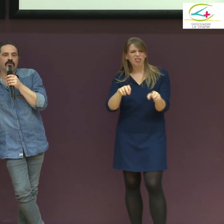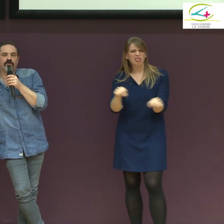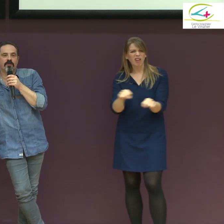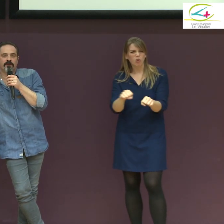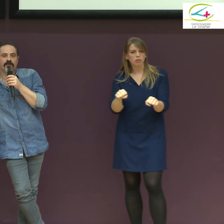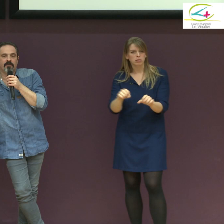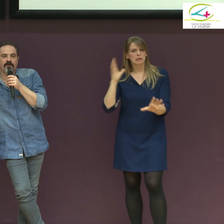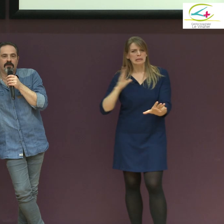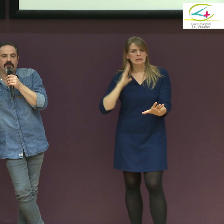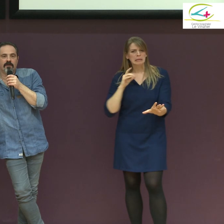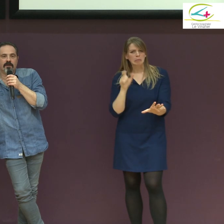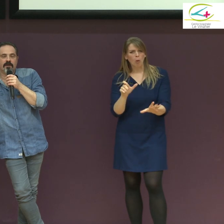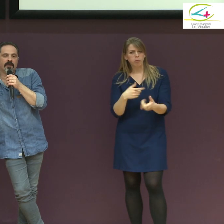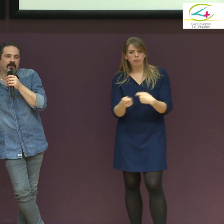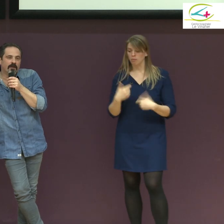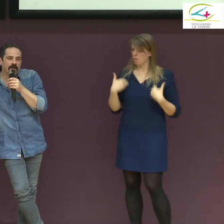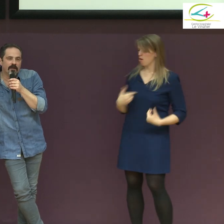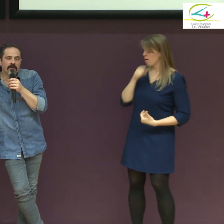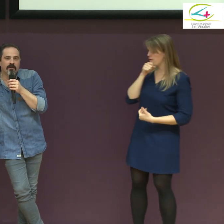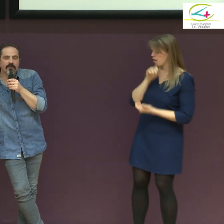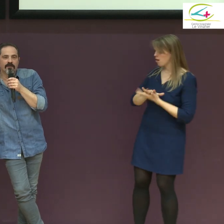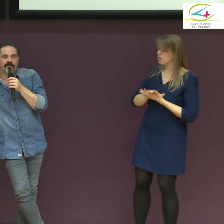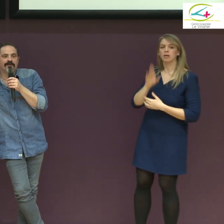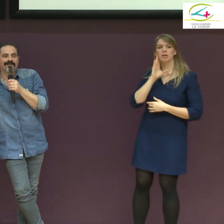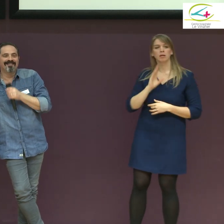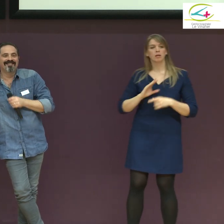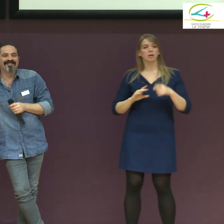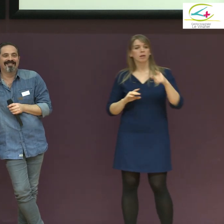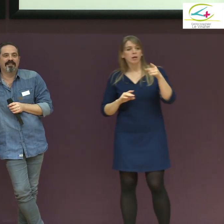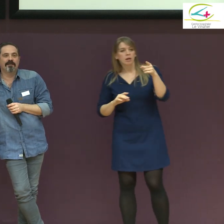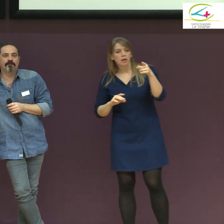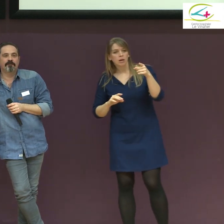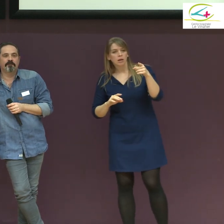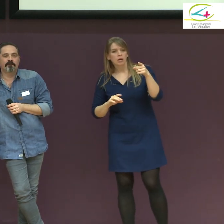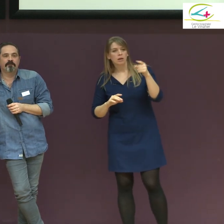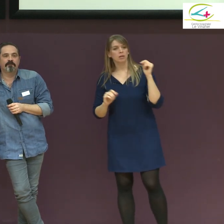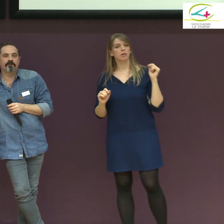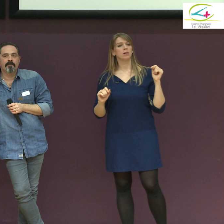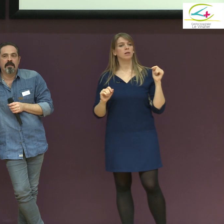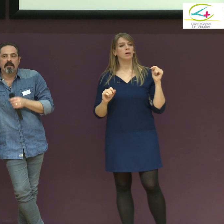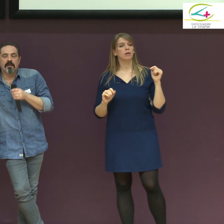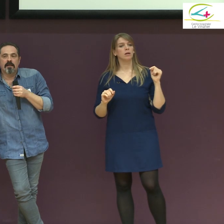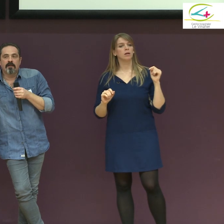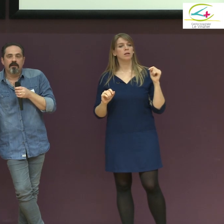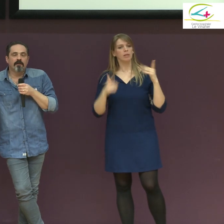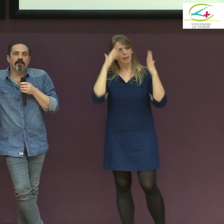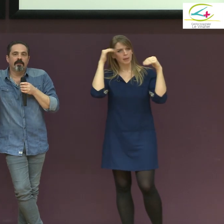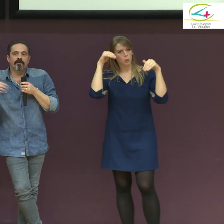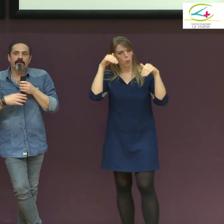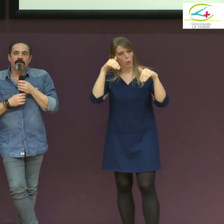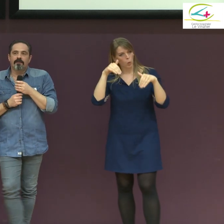C'est un vieux truc. Hein. Si les gens s'enlisent dans la dépression, quoi, ça peut-être un peu.